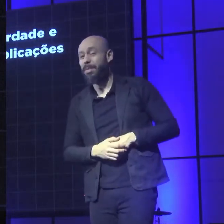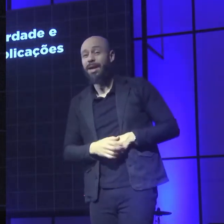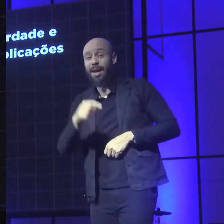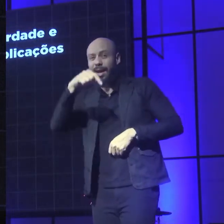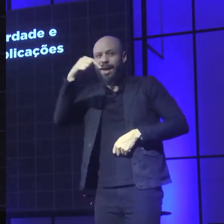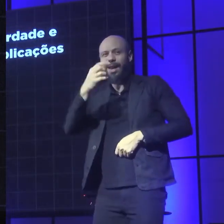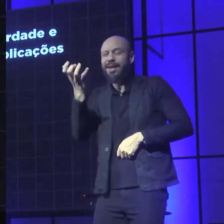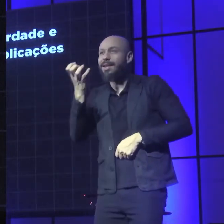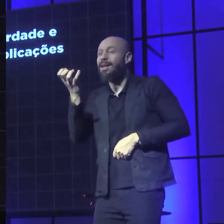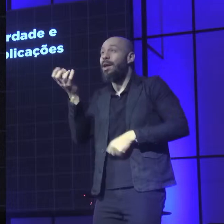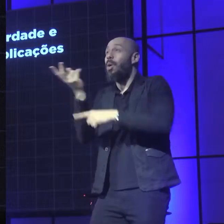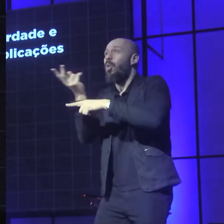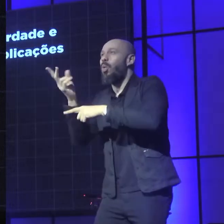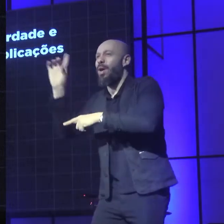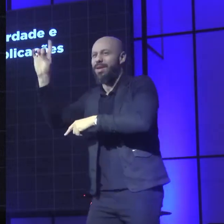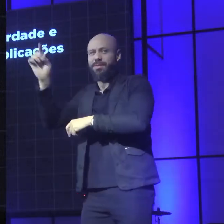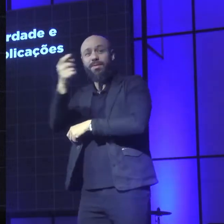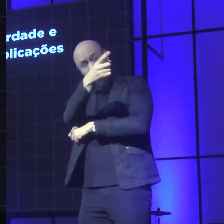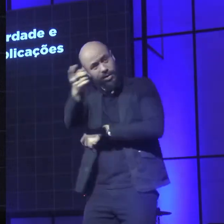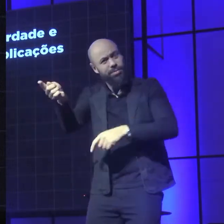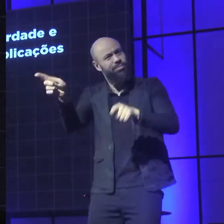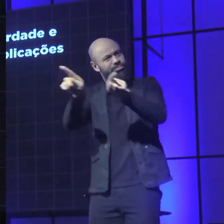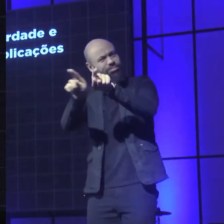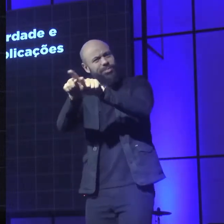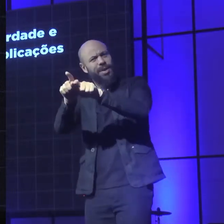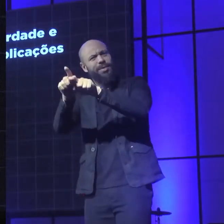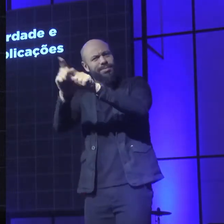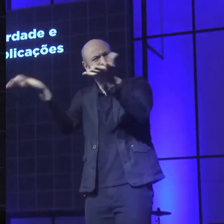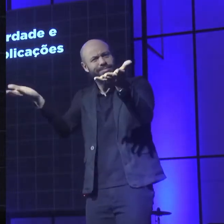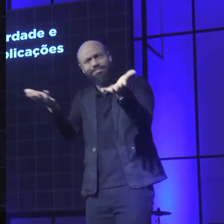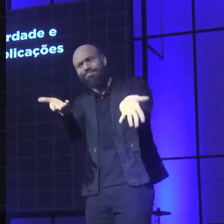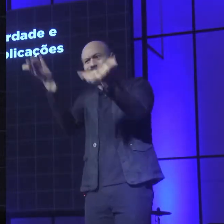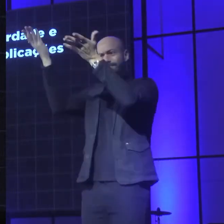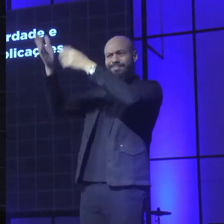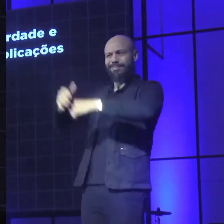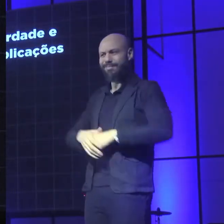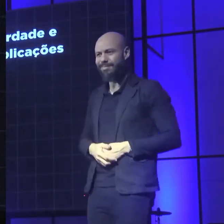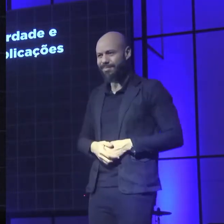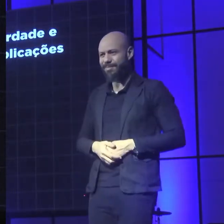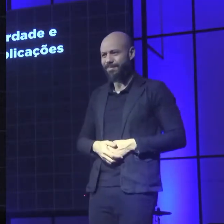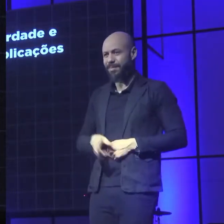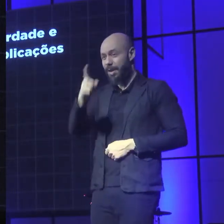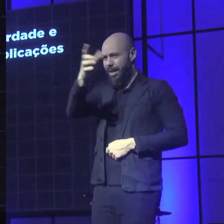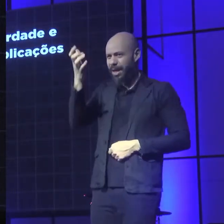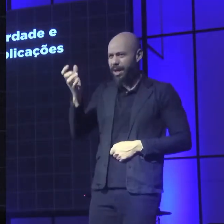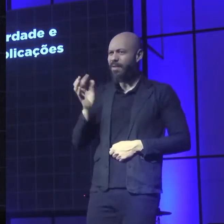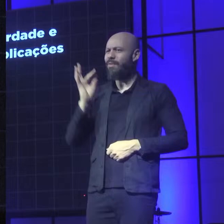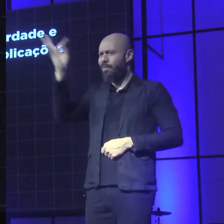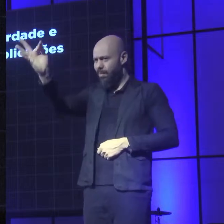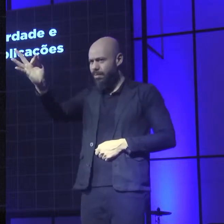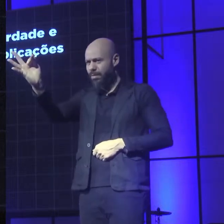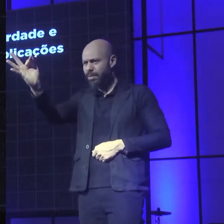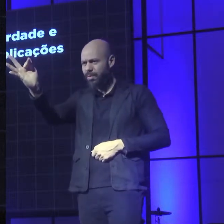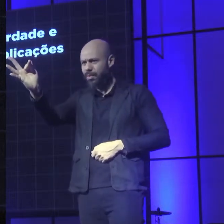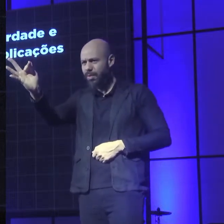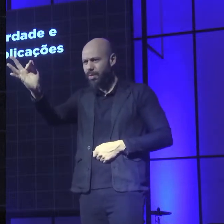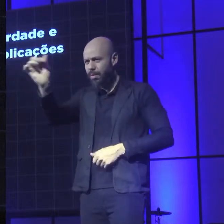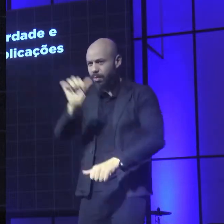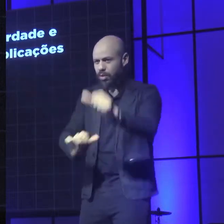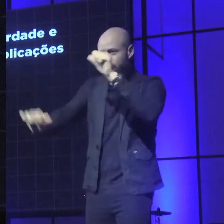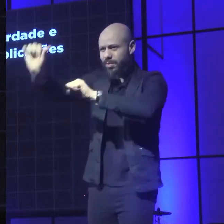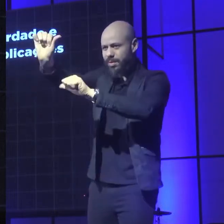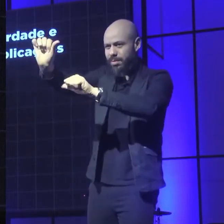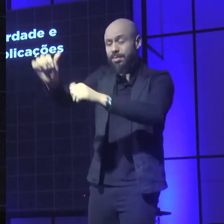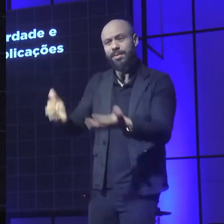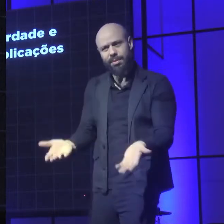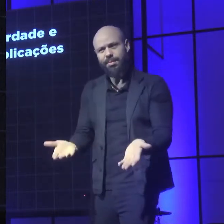essa disposição, porque se você quer que o seu futuro, preste bem atenção, se você quer que o